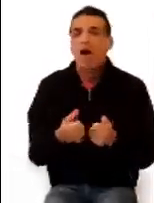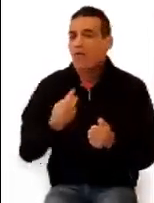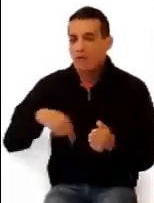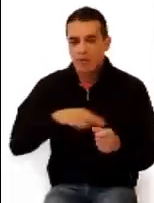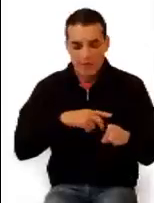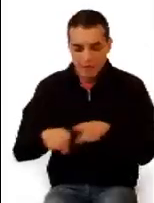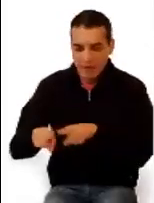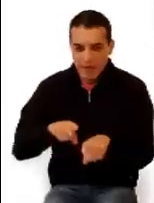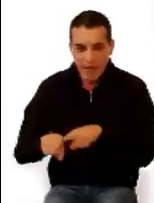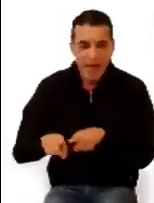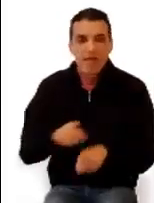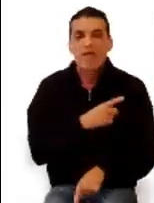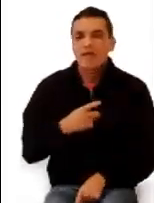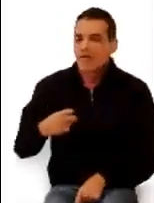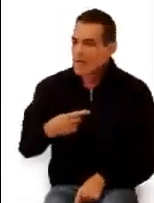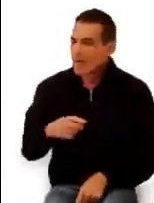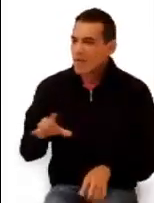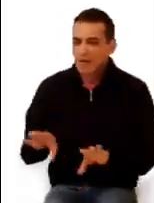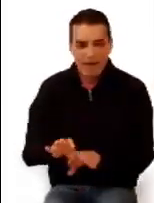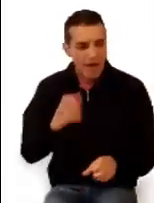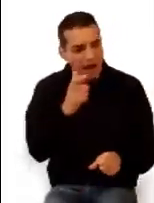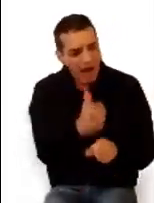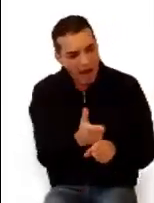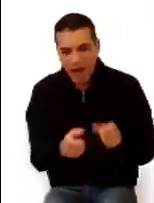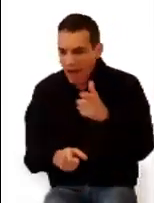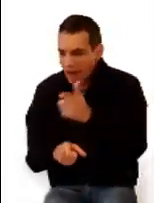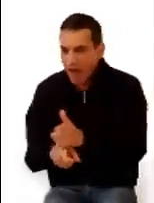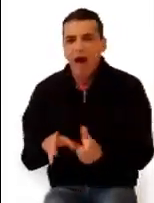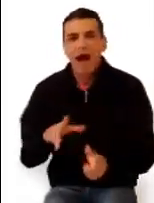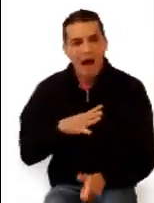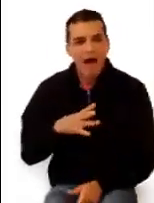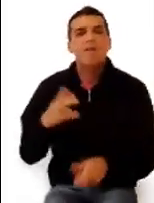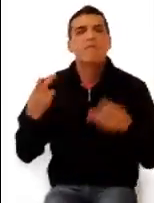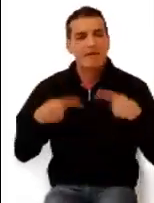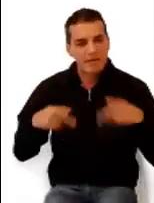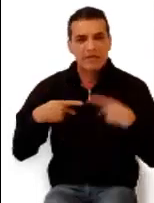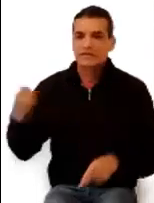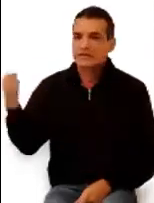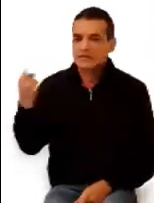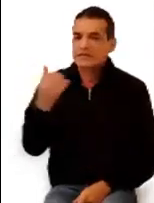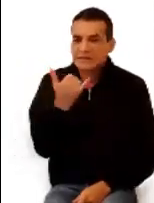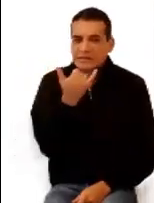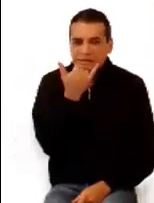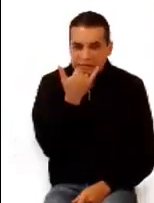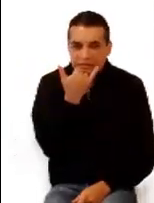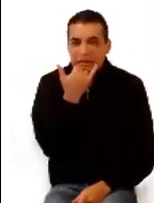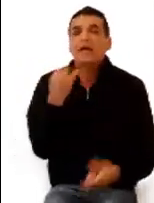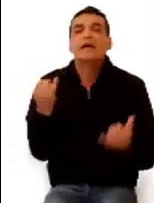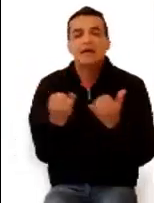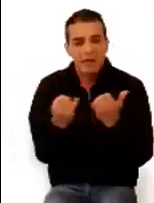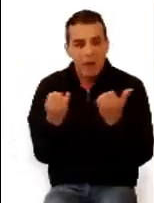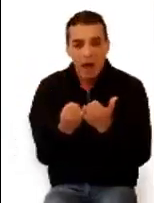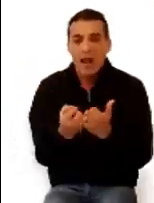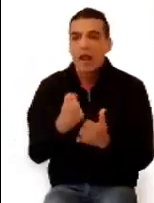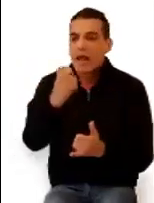relaciones será el reconocernos necesitados de perdón y dispuestos a otorgar el perdón